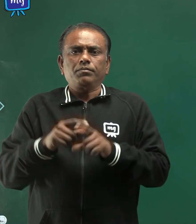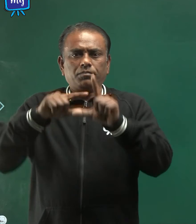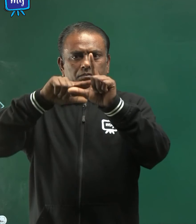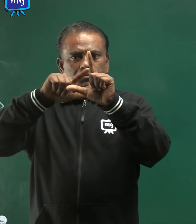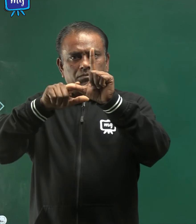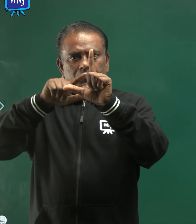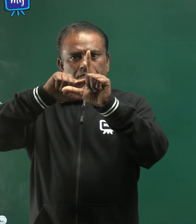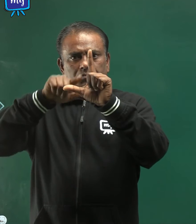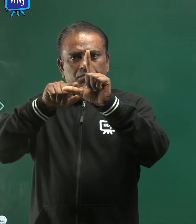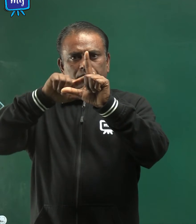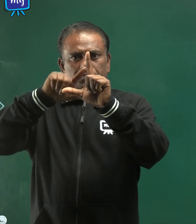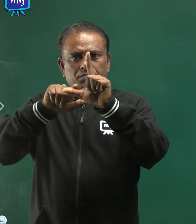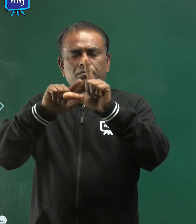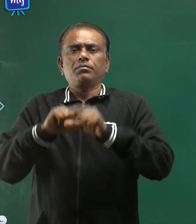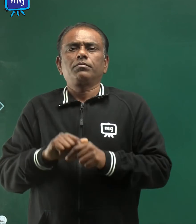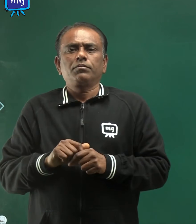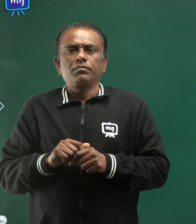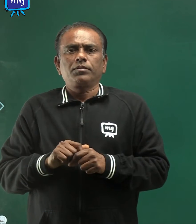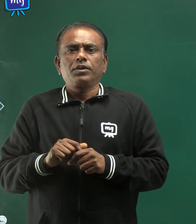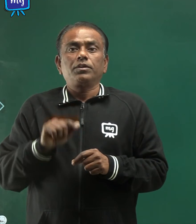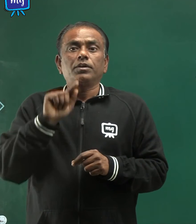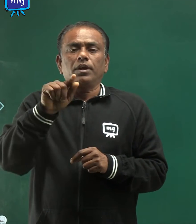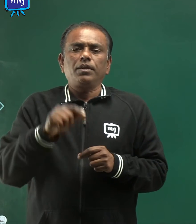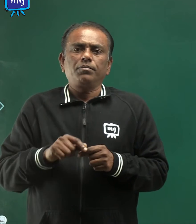कोण बनाएंगे। इसके लिए